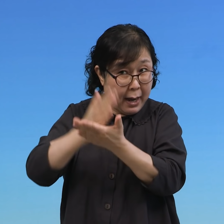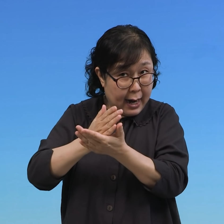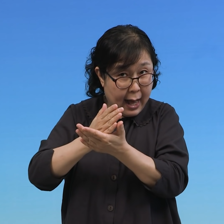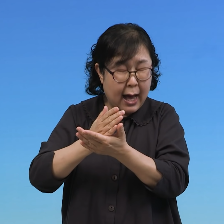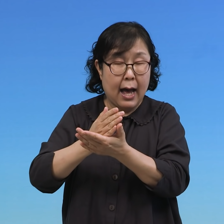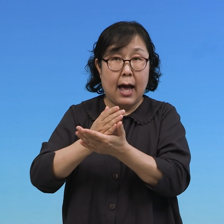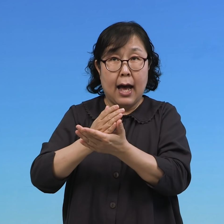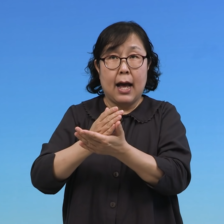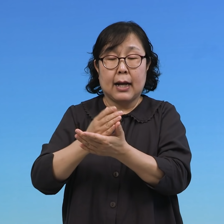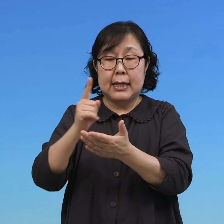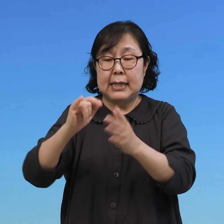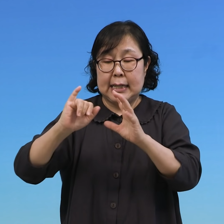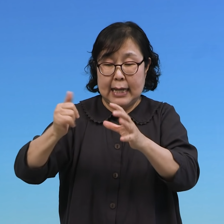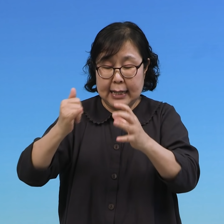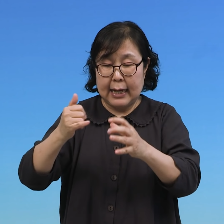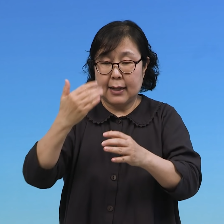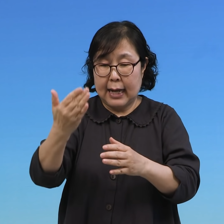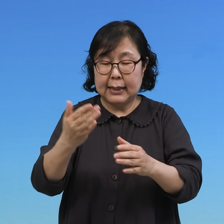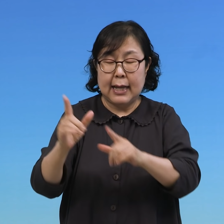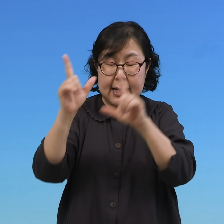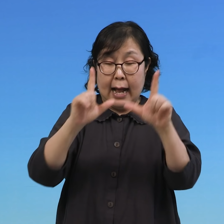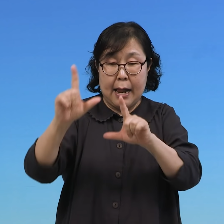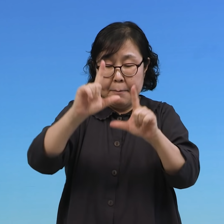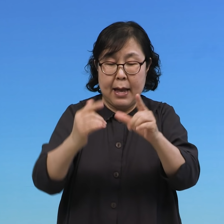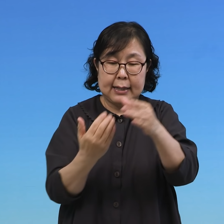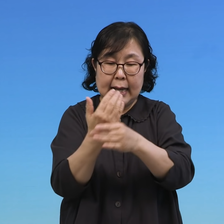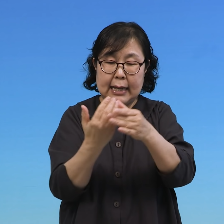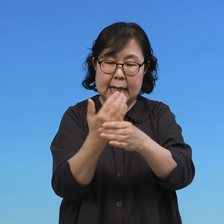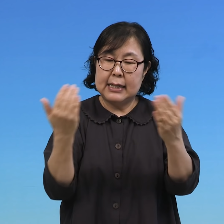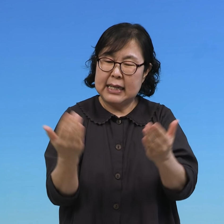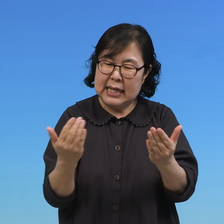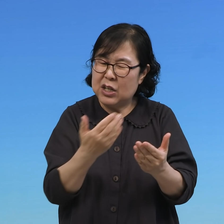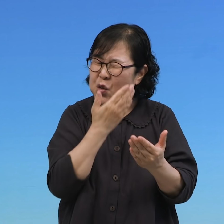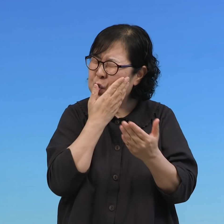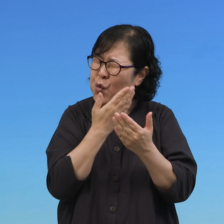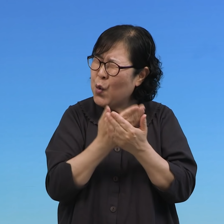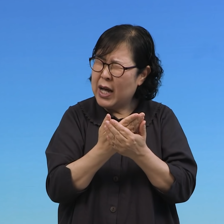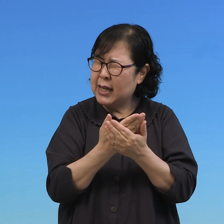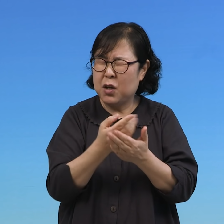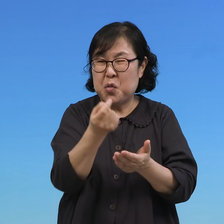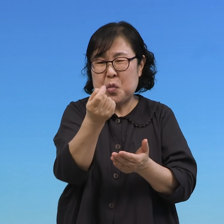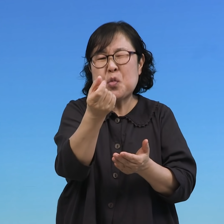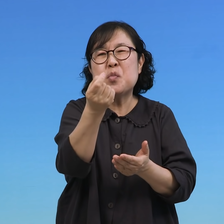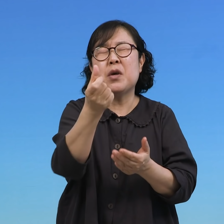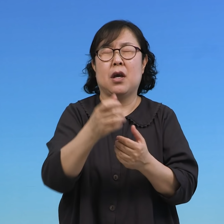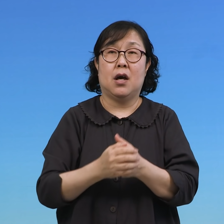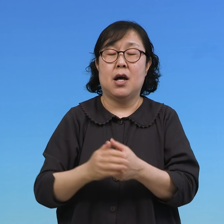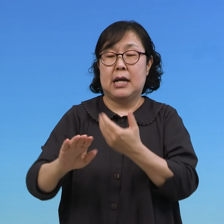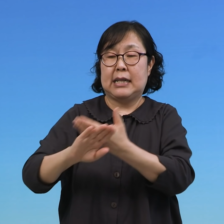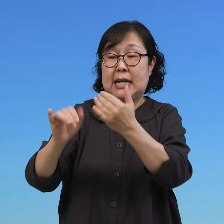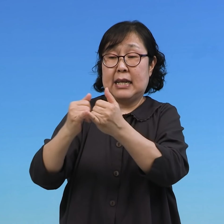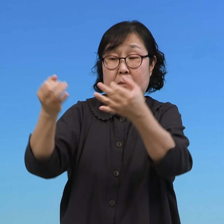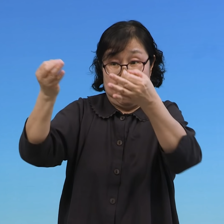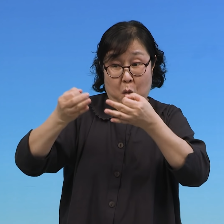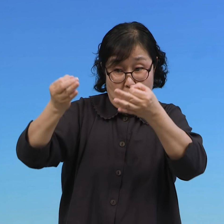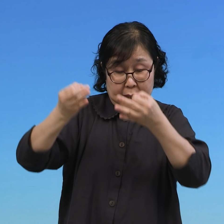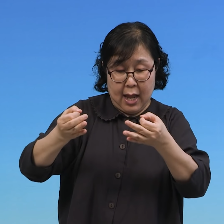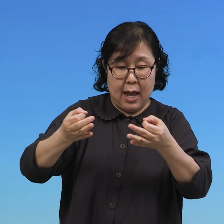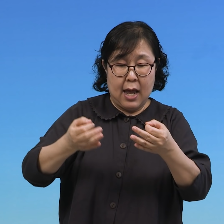말해 이 세상에서 당신의 삶에 일어나는 일들은 그다지 중요하지 않다는 말입니다. 다른